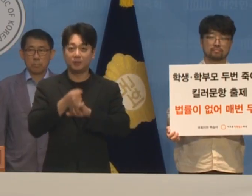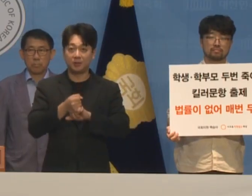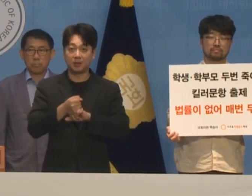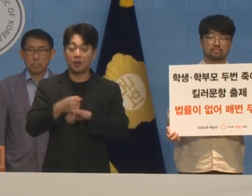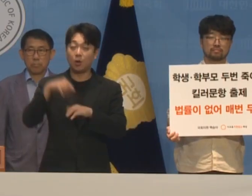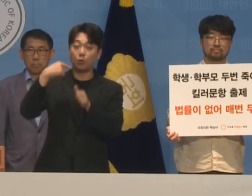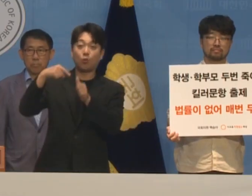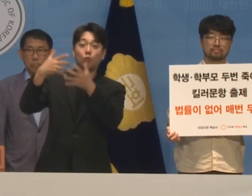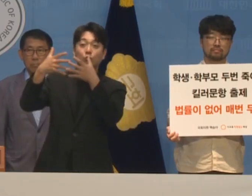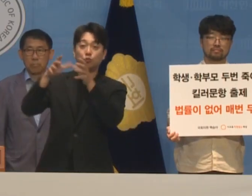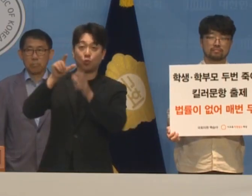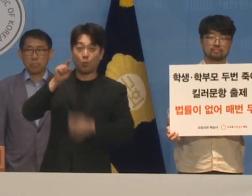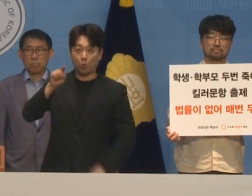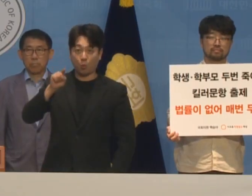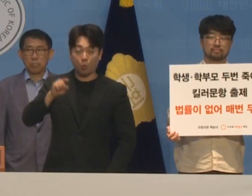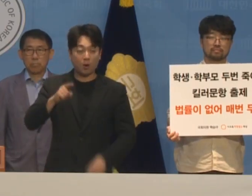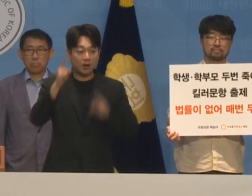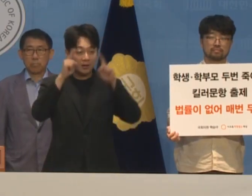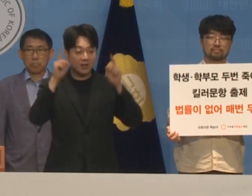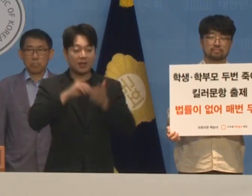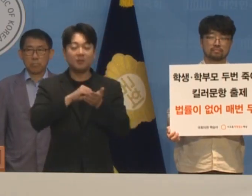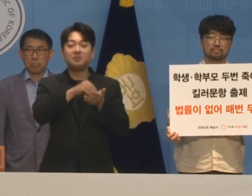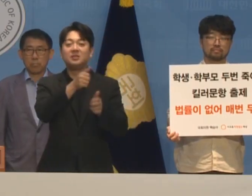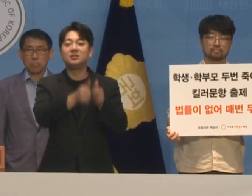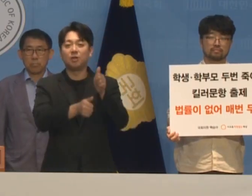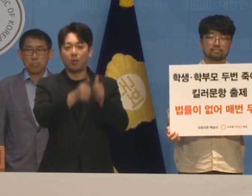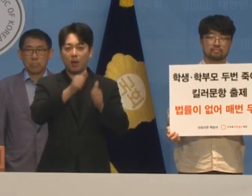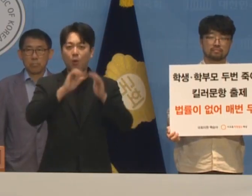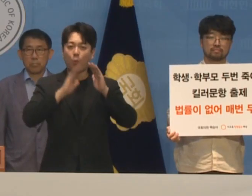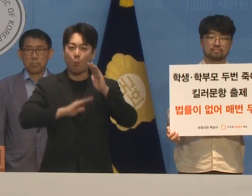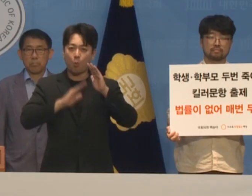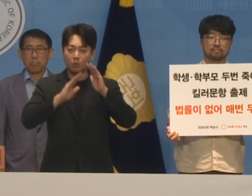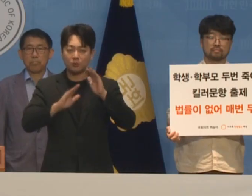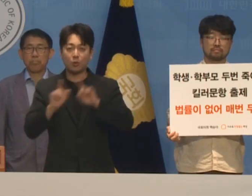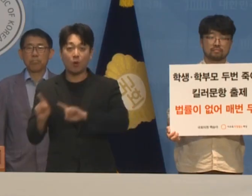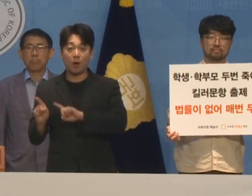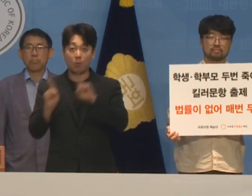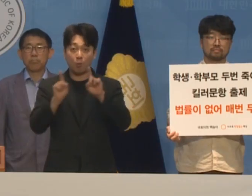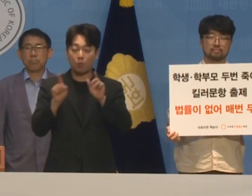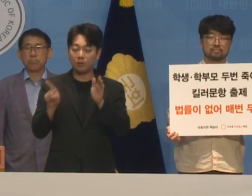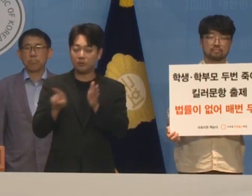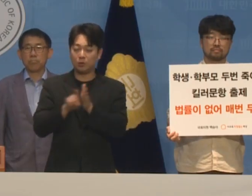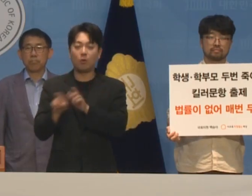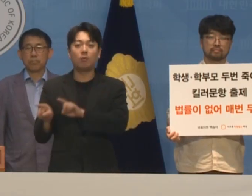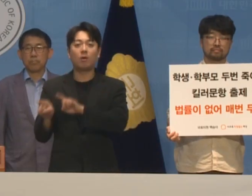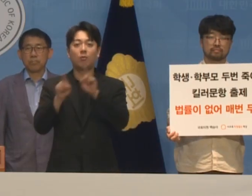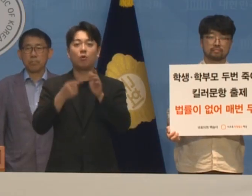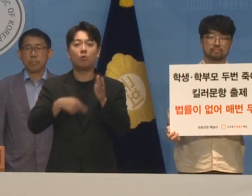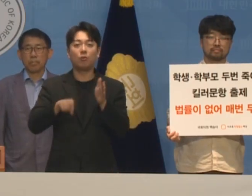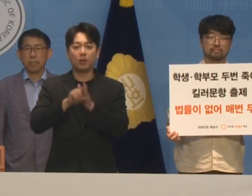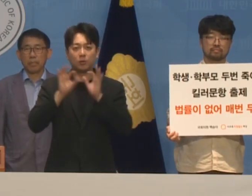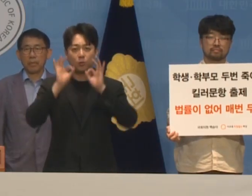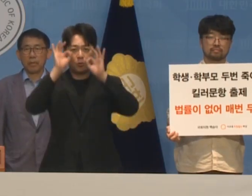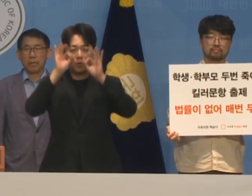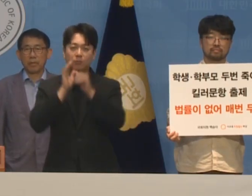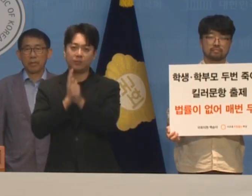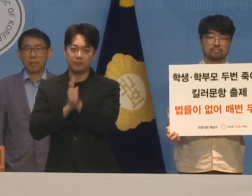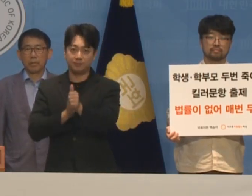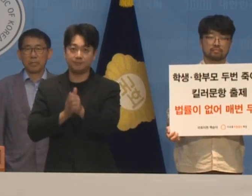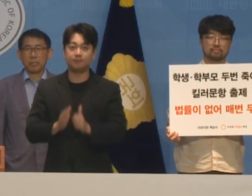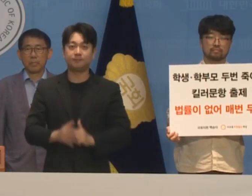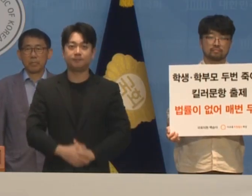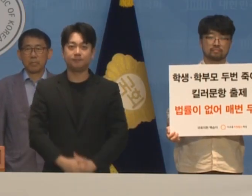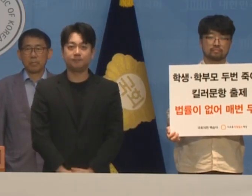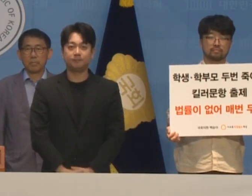출제의 공정성을 더욱 강화하고 국민의 신뢰를 회복하기 위해 엄정한 조치를 취해줄 것을